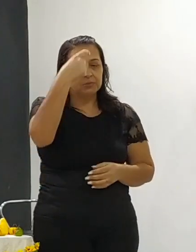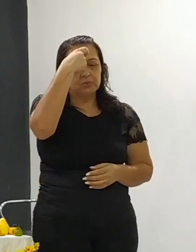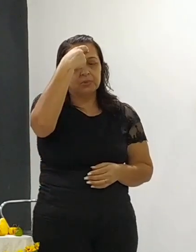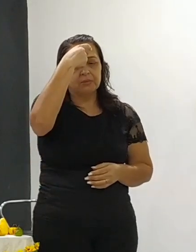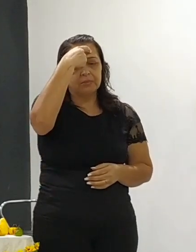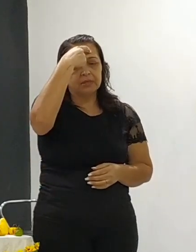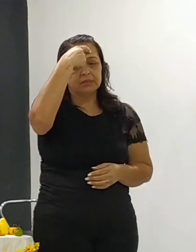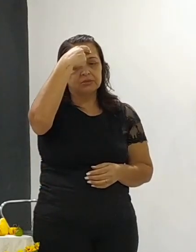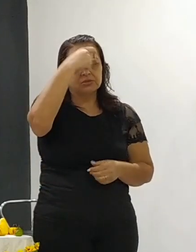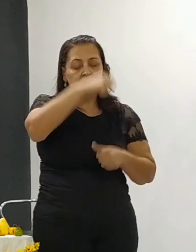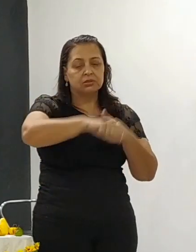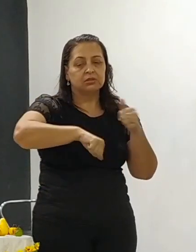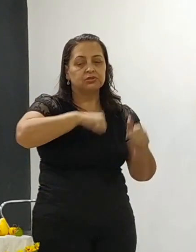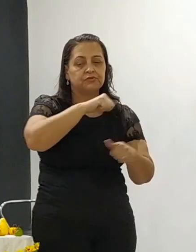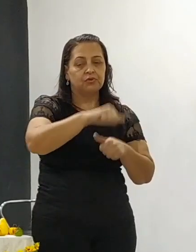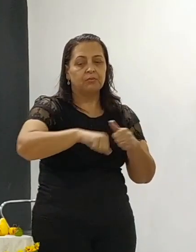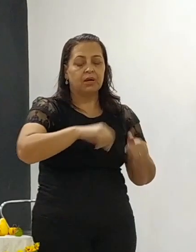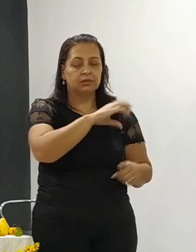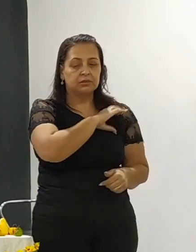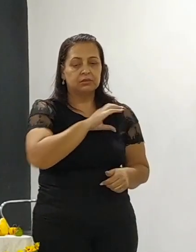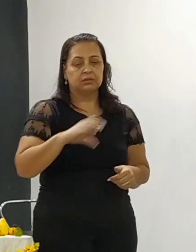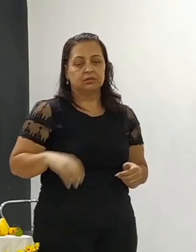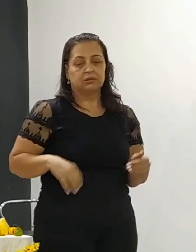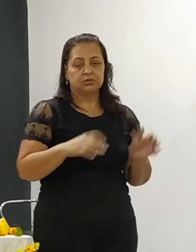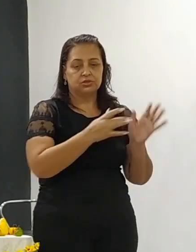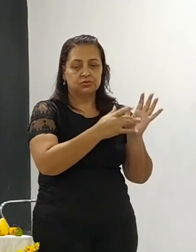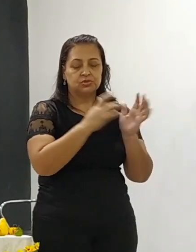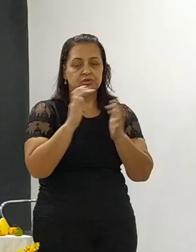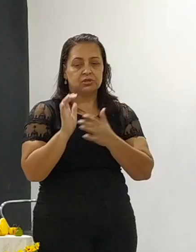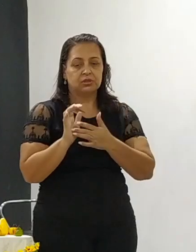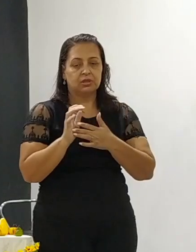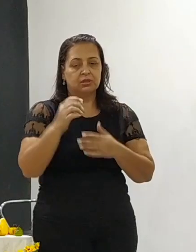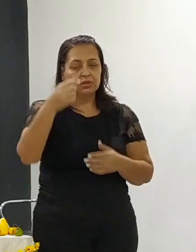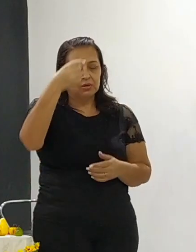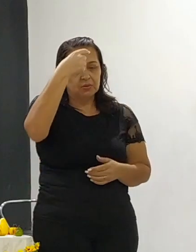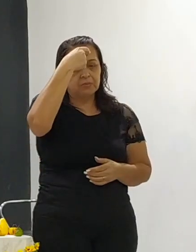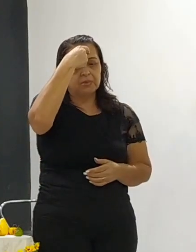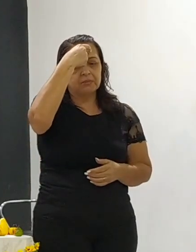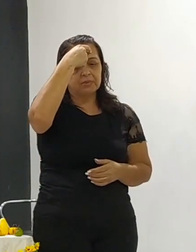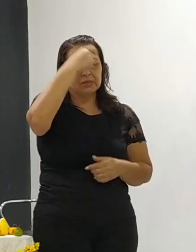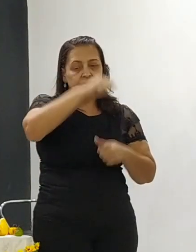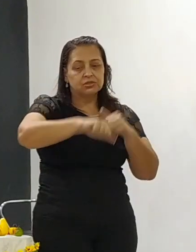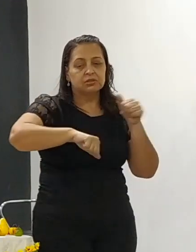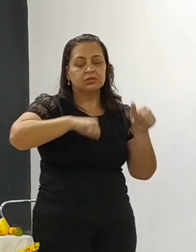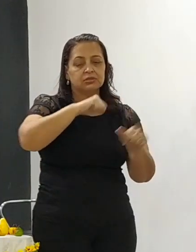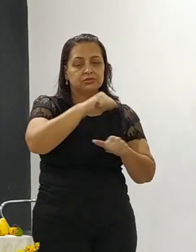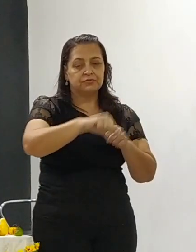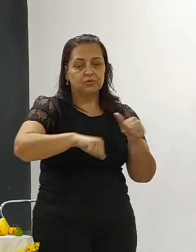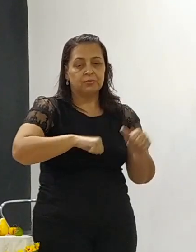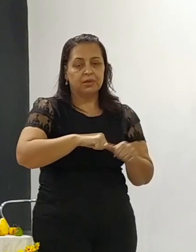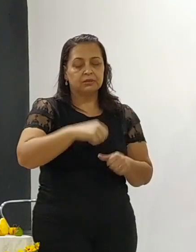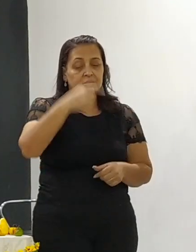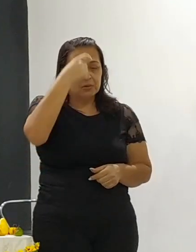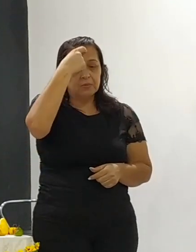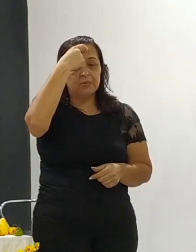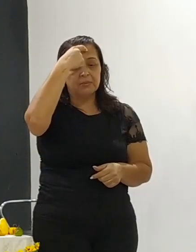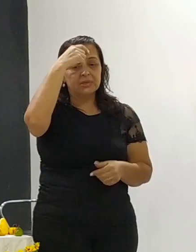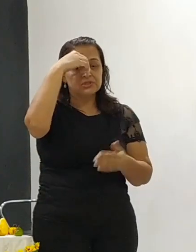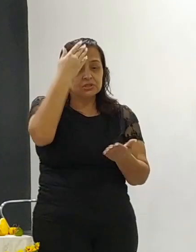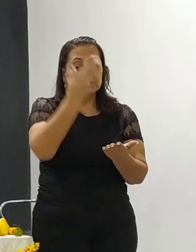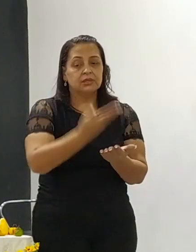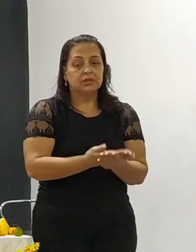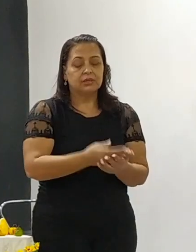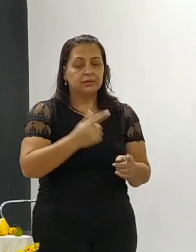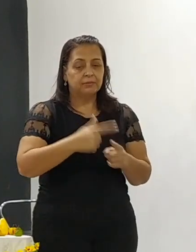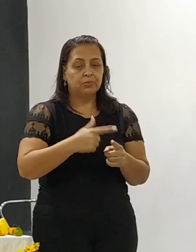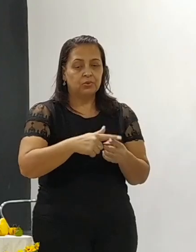renovada em Cristo Jesus, uma mente transformada, uma mente que crê, porque a alma,